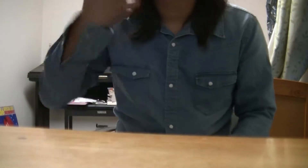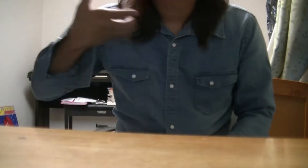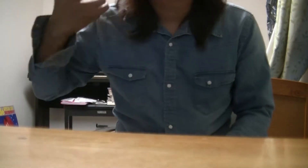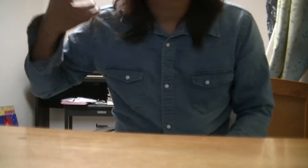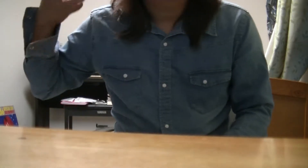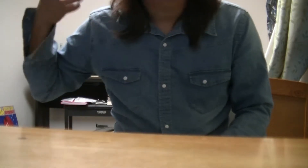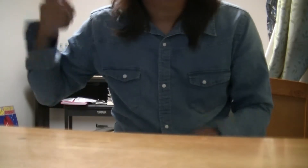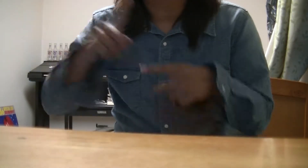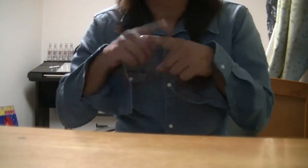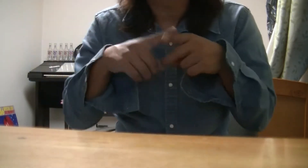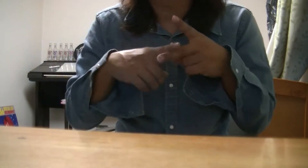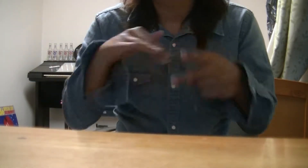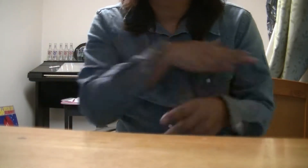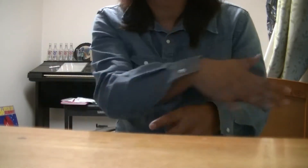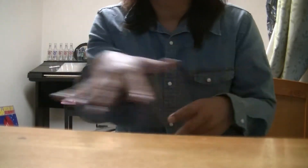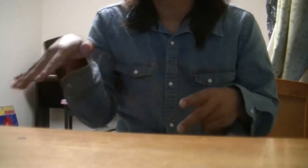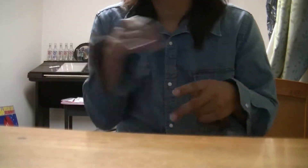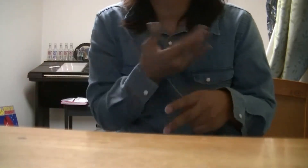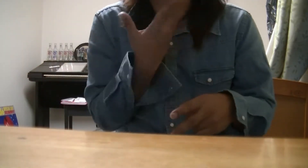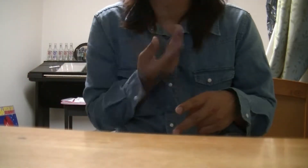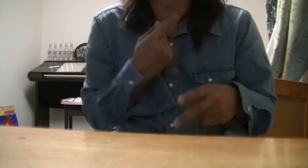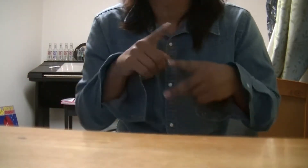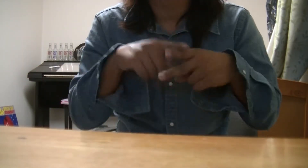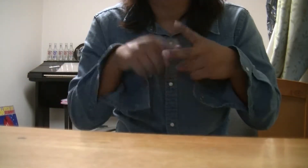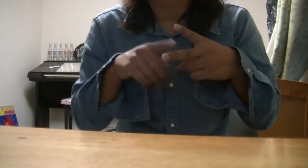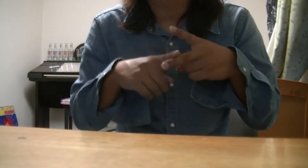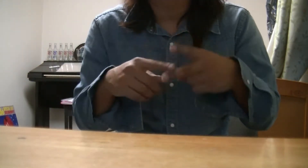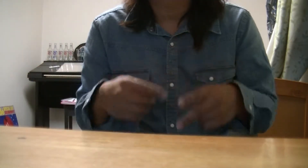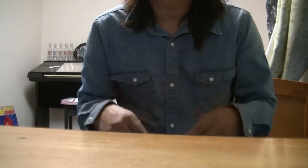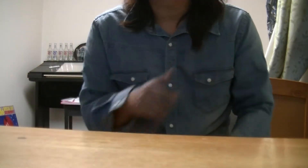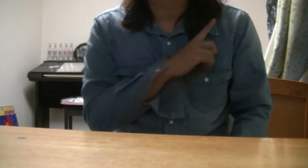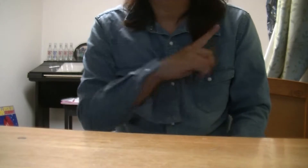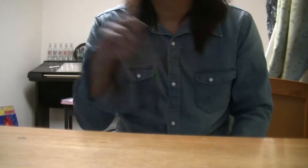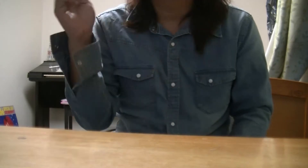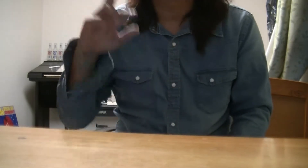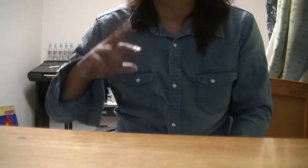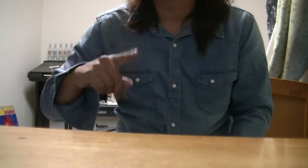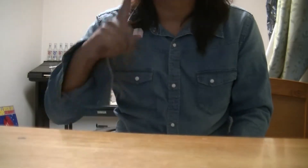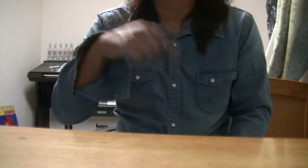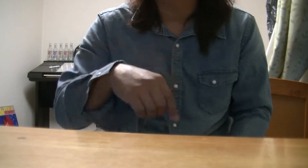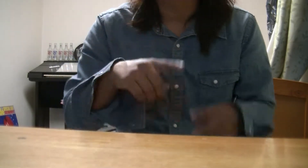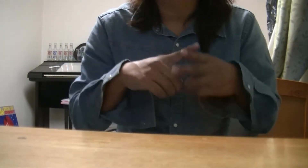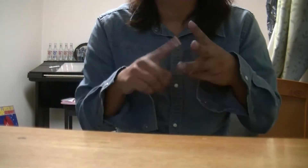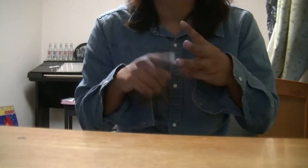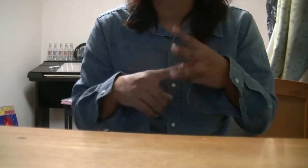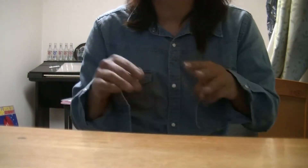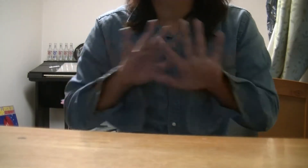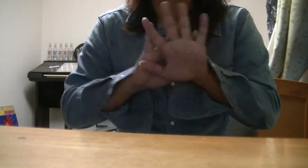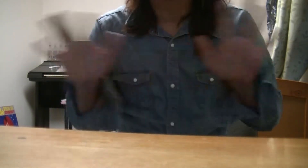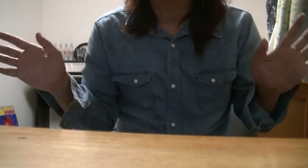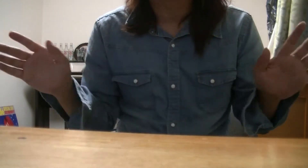り周りの人を幸せにする一番の一歩目なんです。新しいチャレンジもしていない人